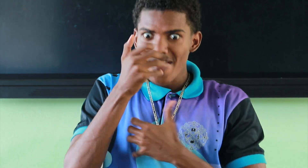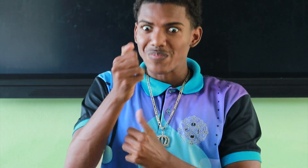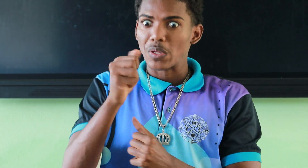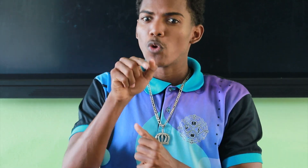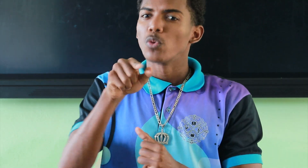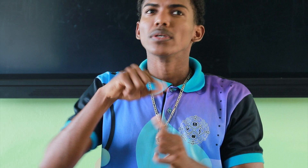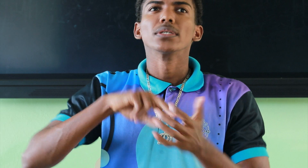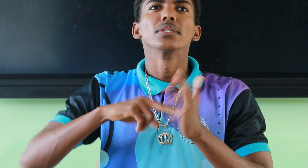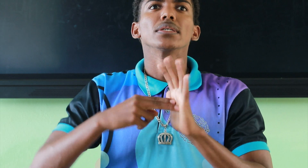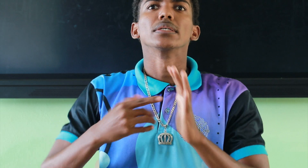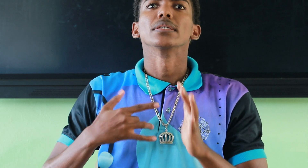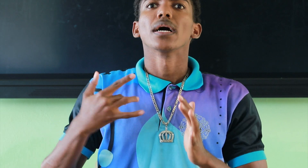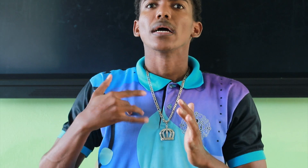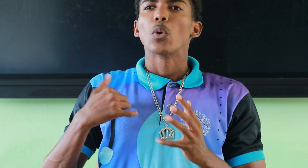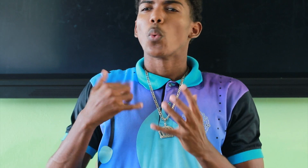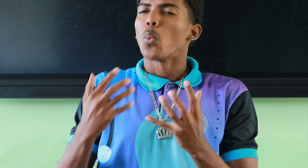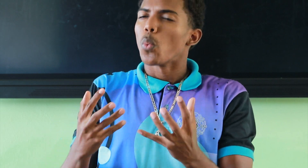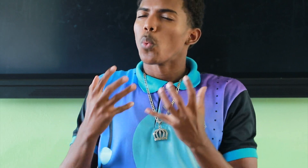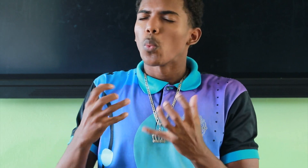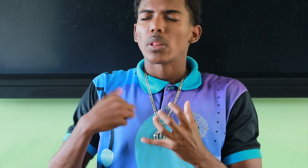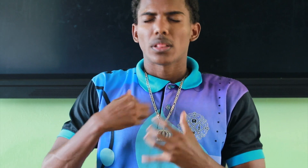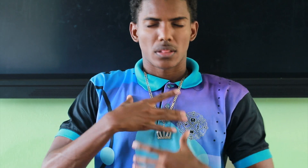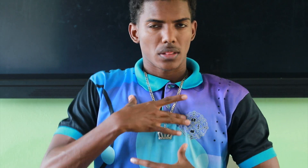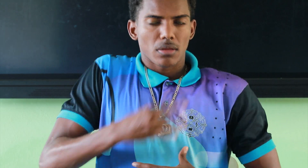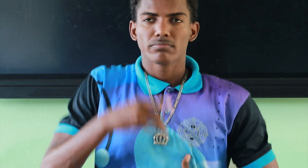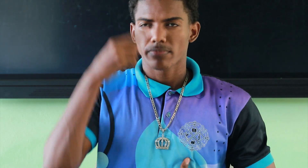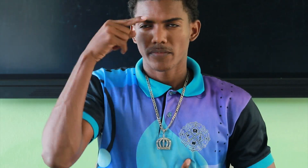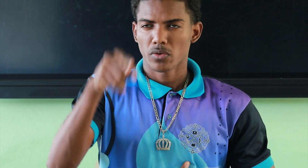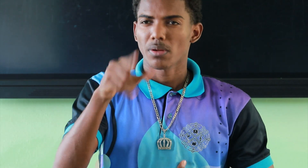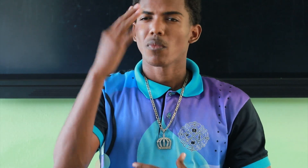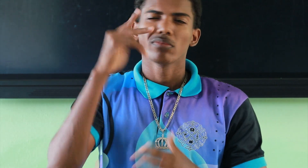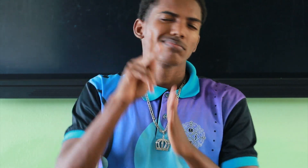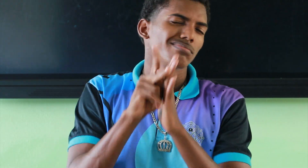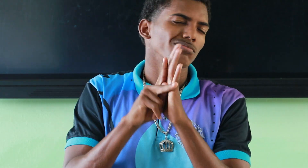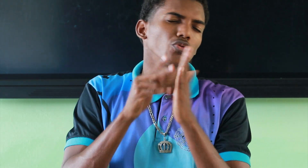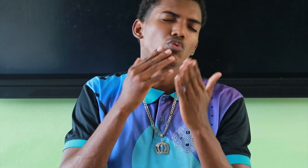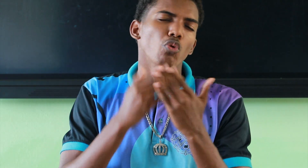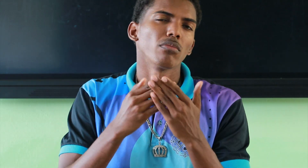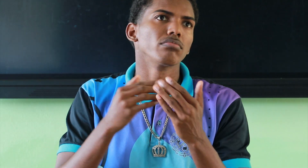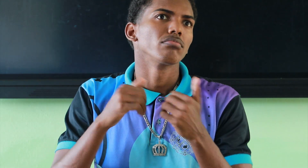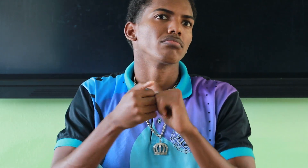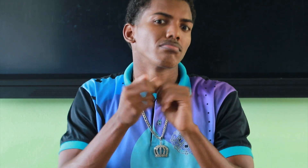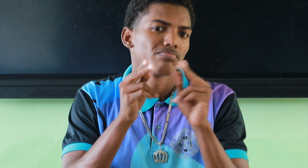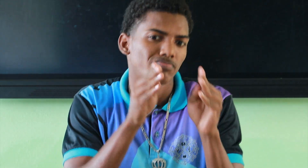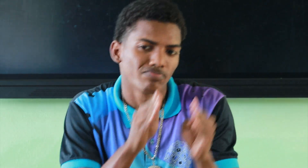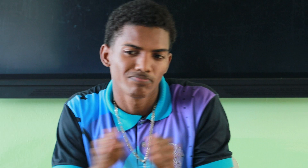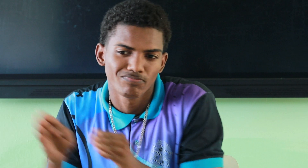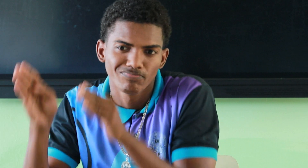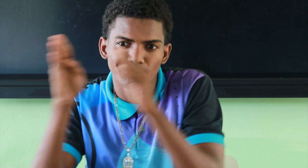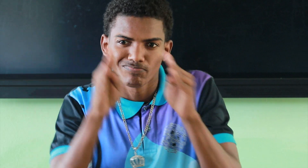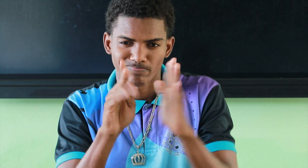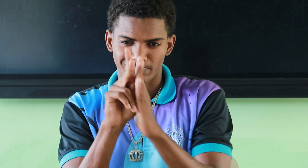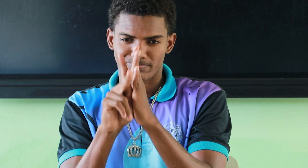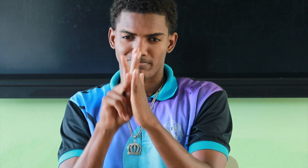crear eso con una secuencia fotográfica hasta hacer un video cogido, realmente eso me encantó, eso fue lo que más me gustó del trabajo,